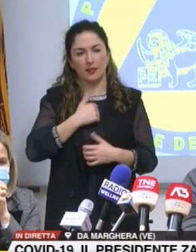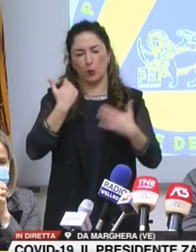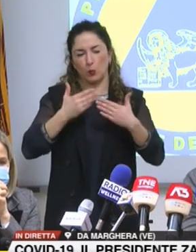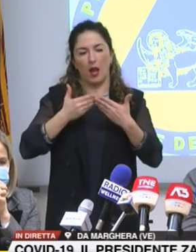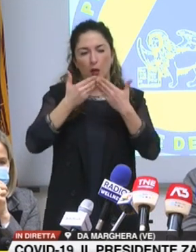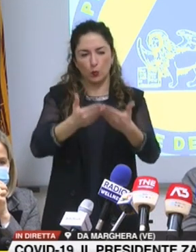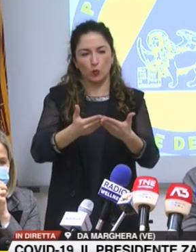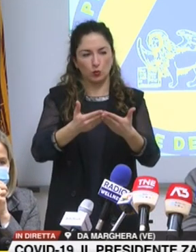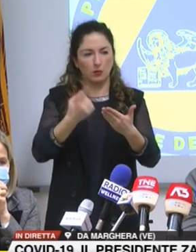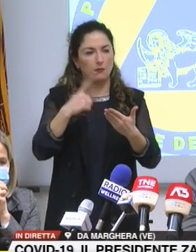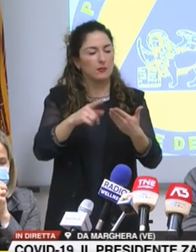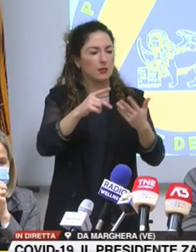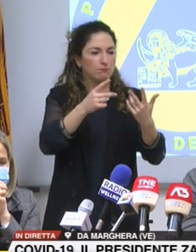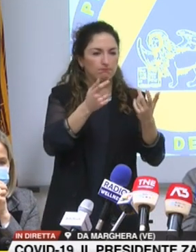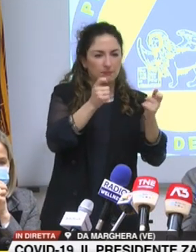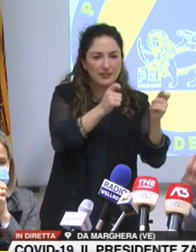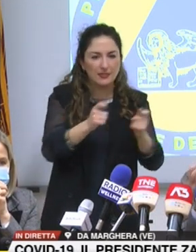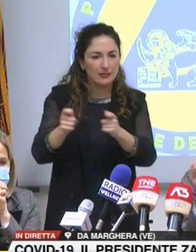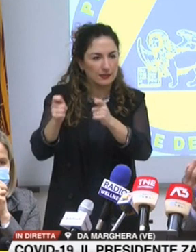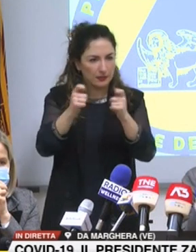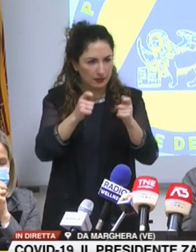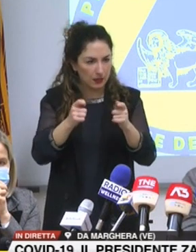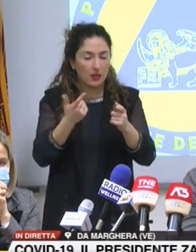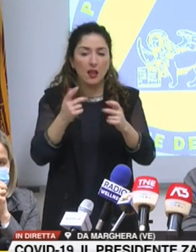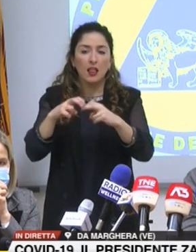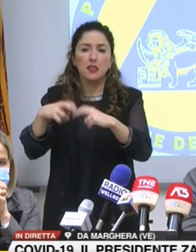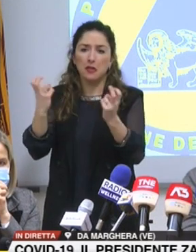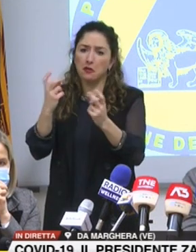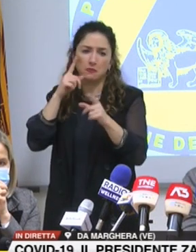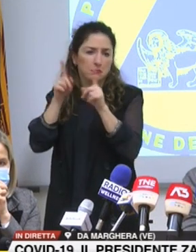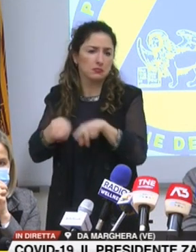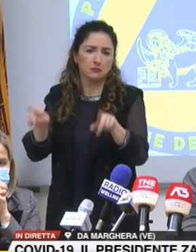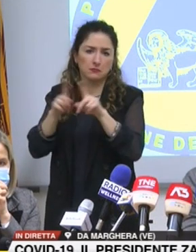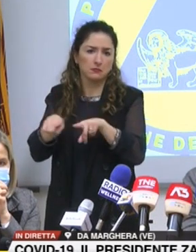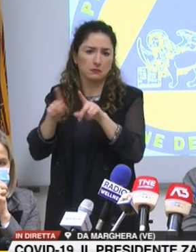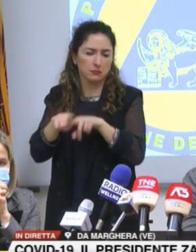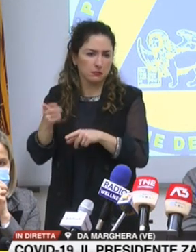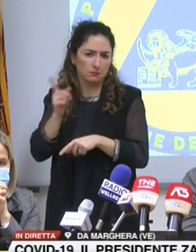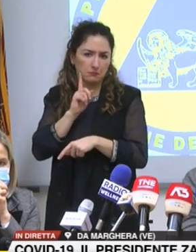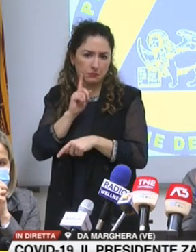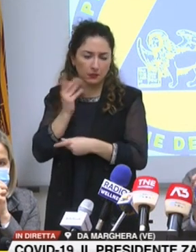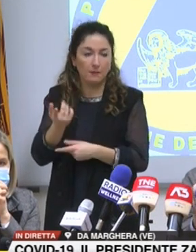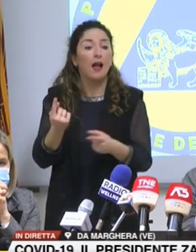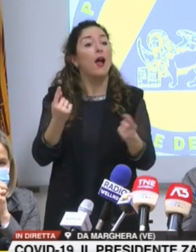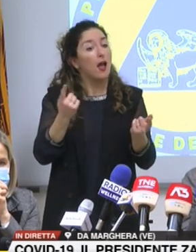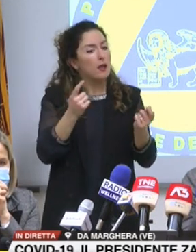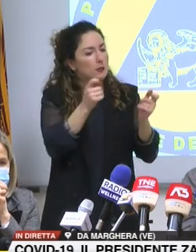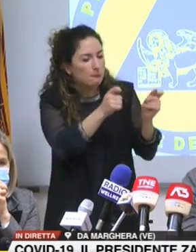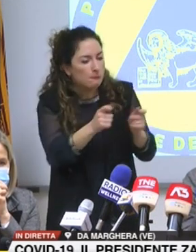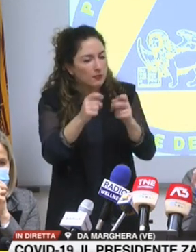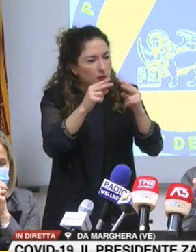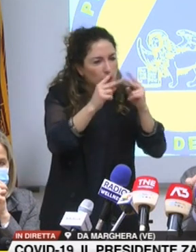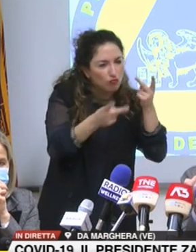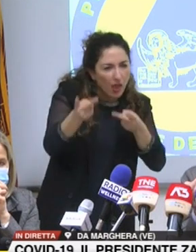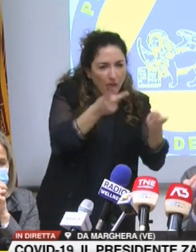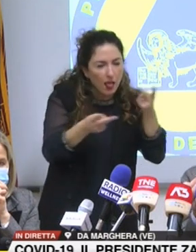lo screening, non per la diagnostica la si farà sempre con le modalità che sono previste per legge, ma lo screening è quello di ricercare,